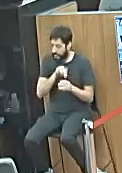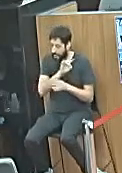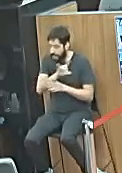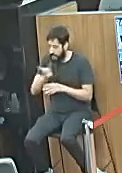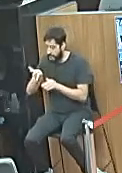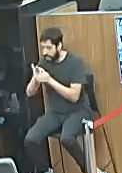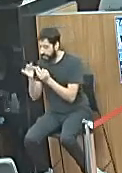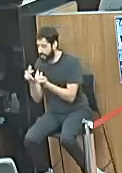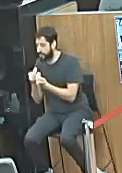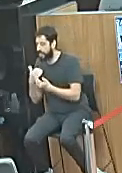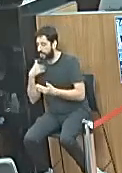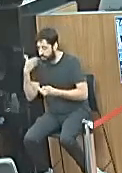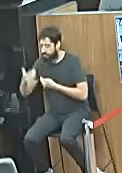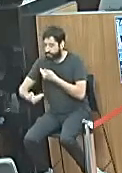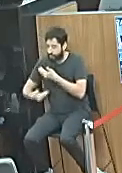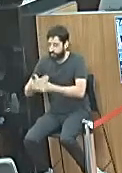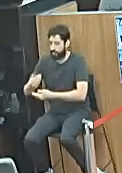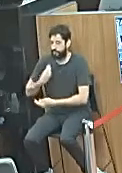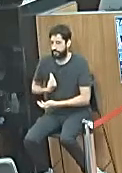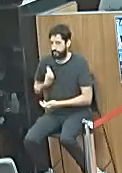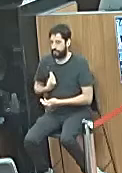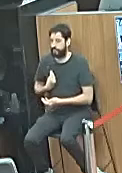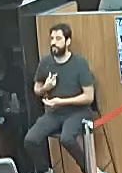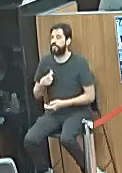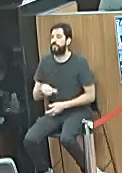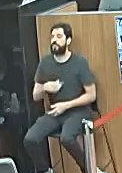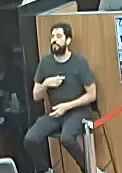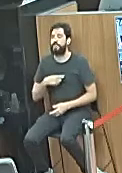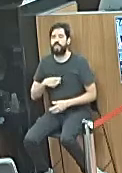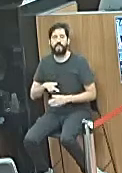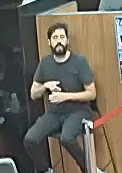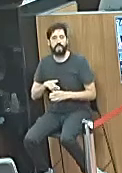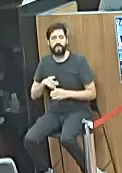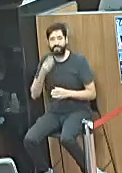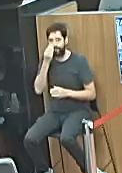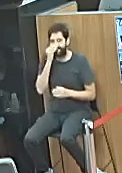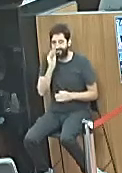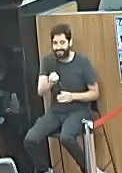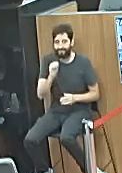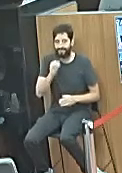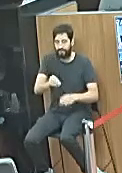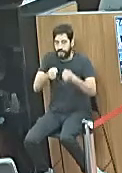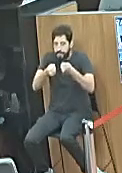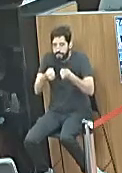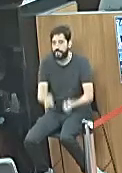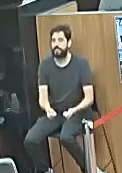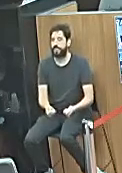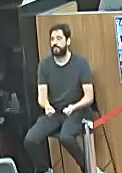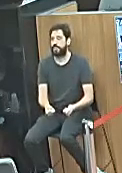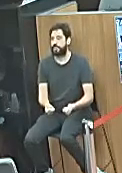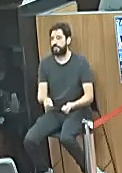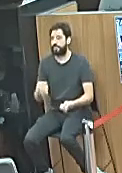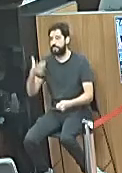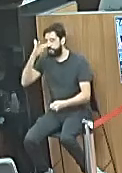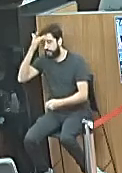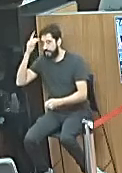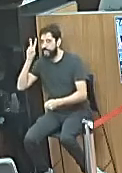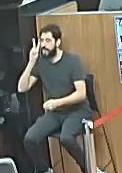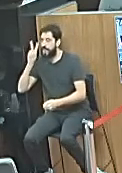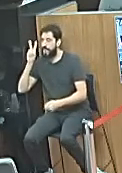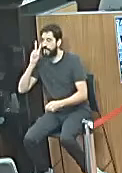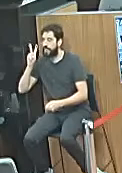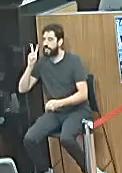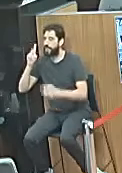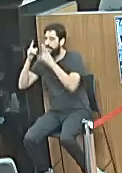há várias gerações ele é totalmente ignorado é as pessoas lembram do circo apenas como